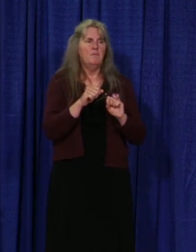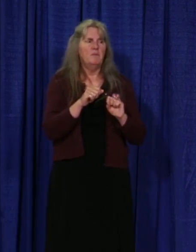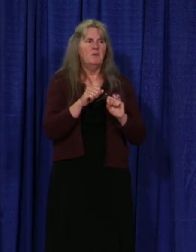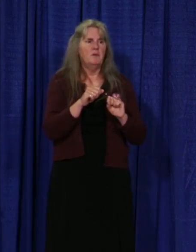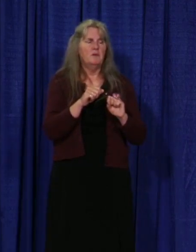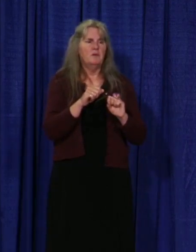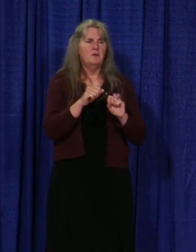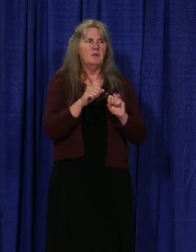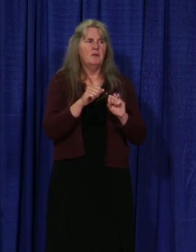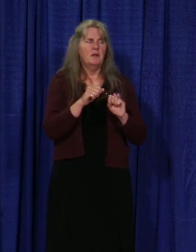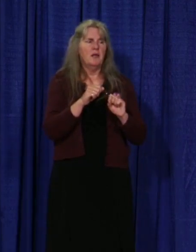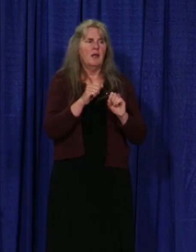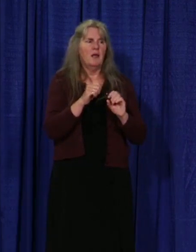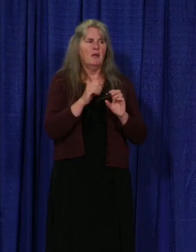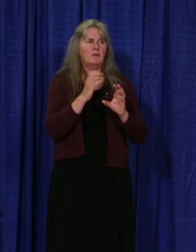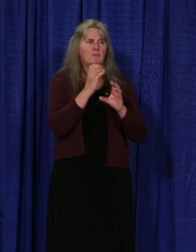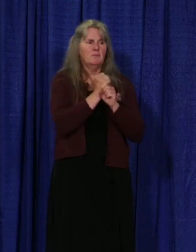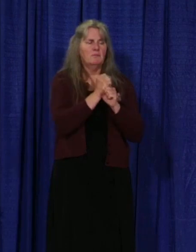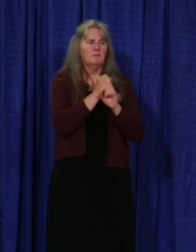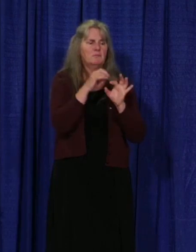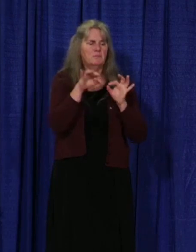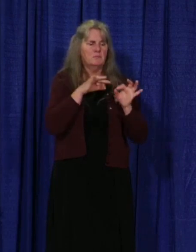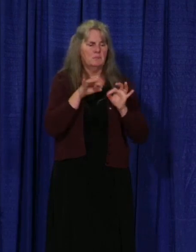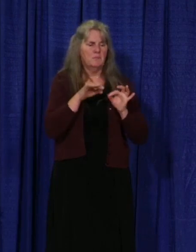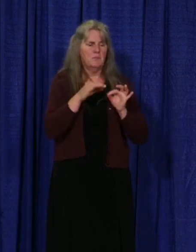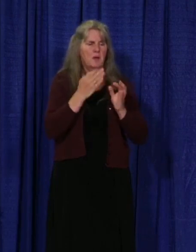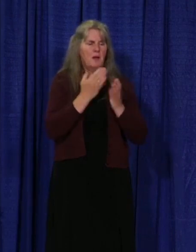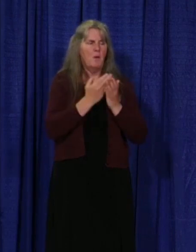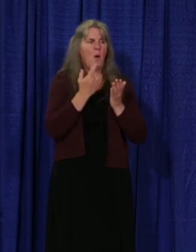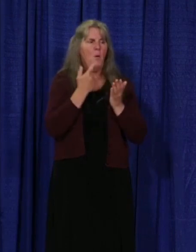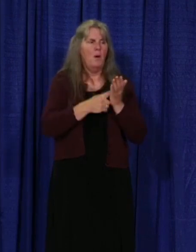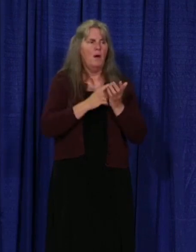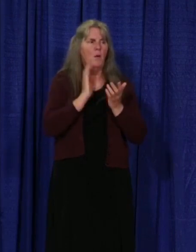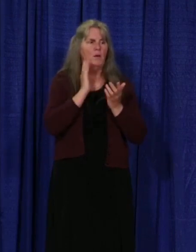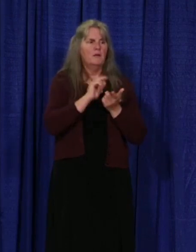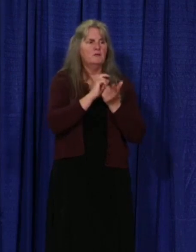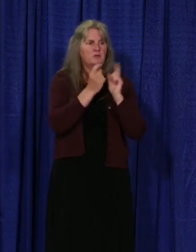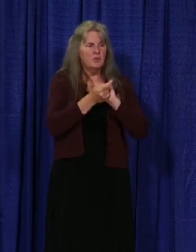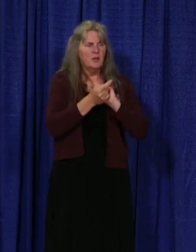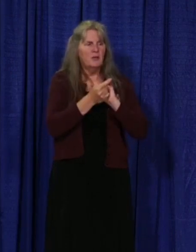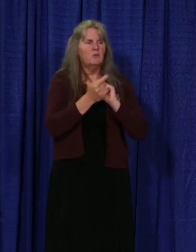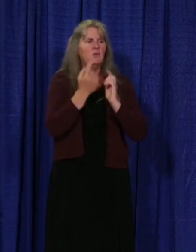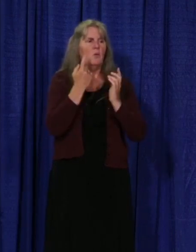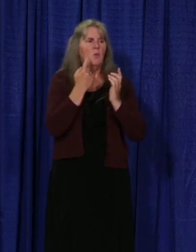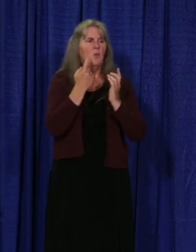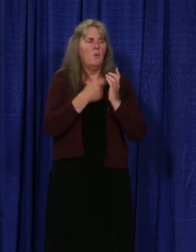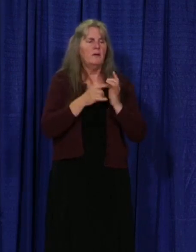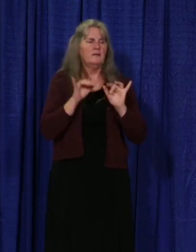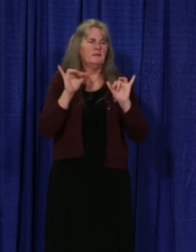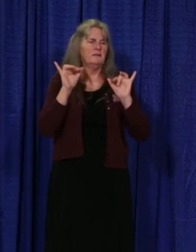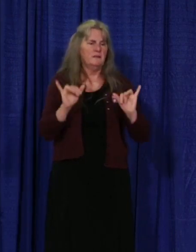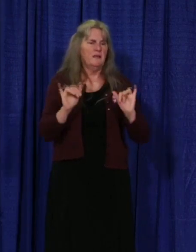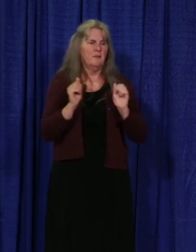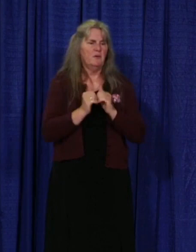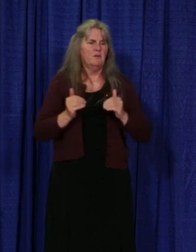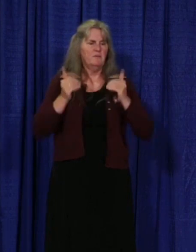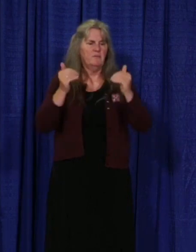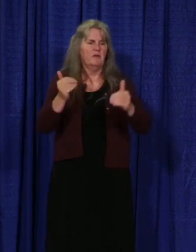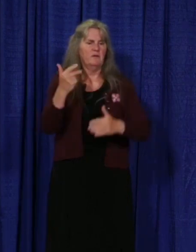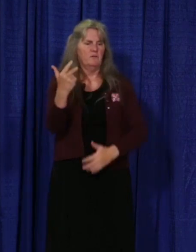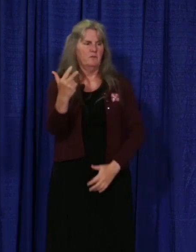resume of what you said about what will change and what will not change with phase 3?